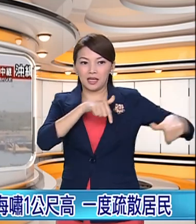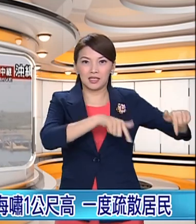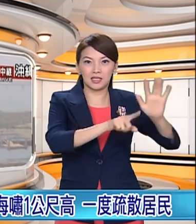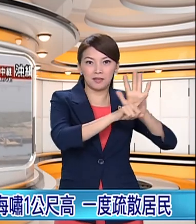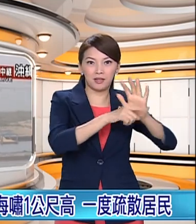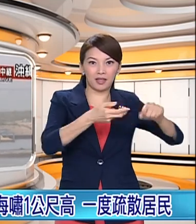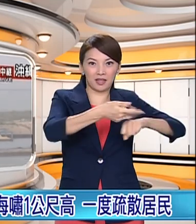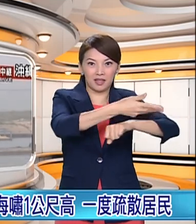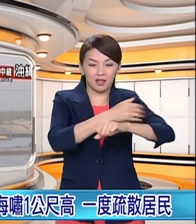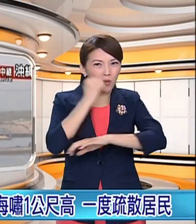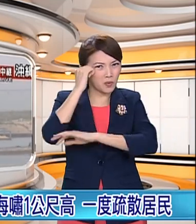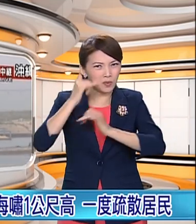一场。